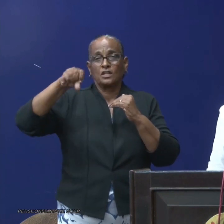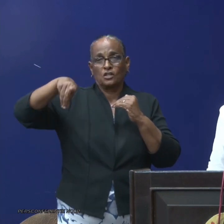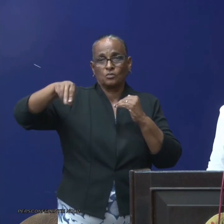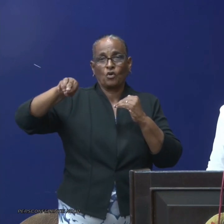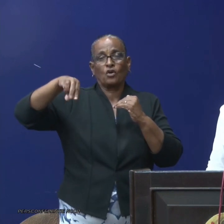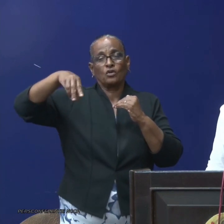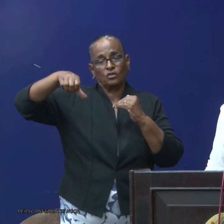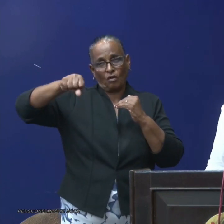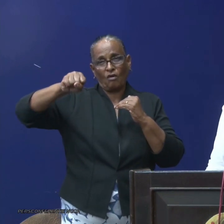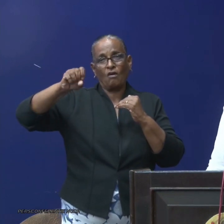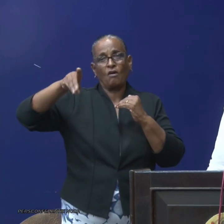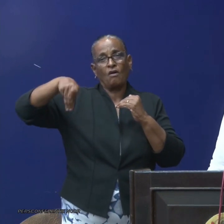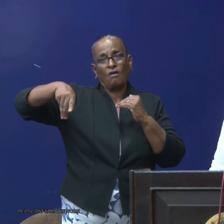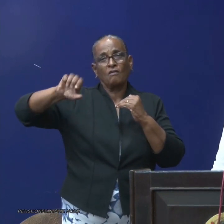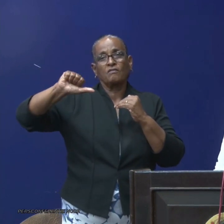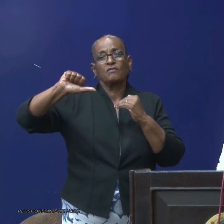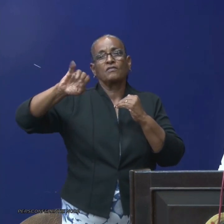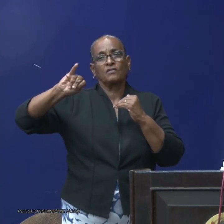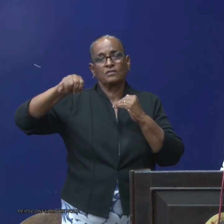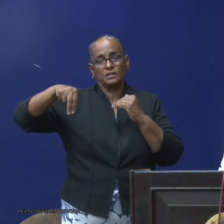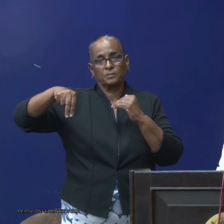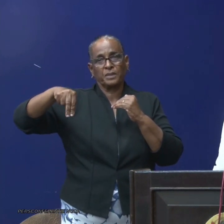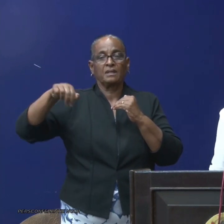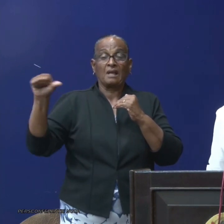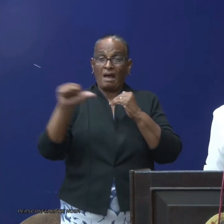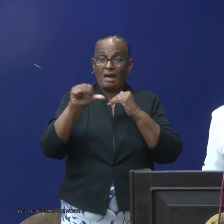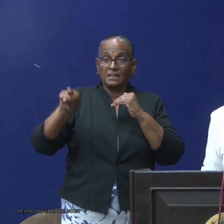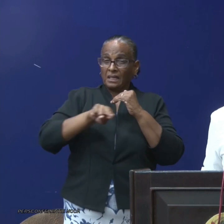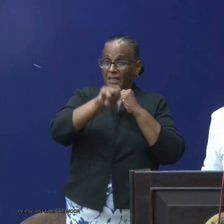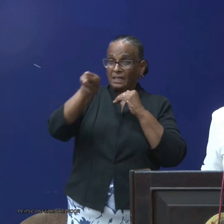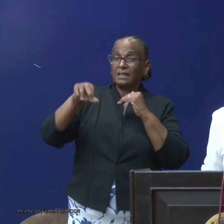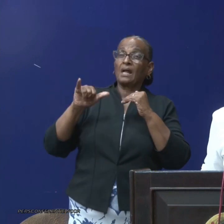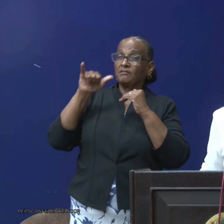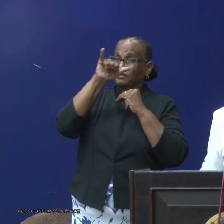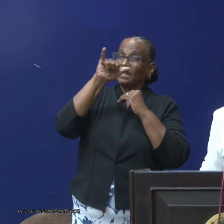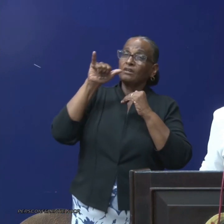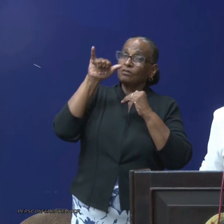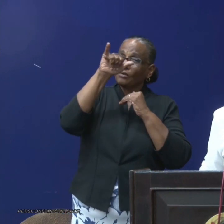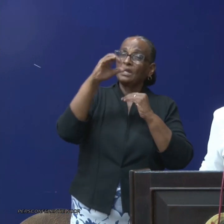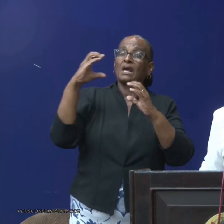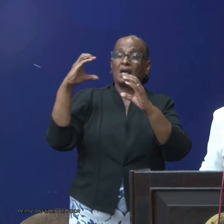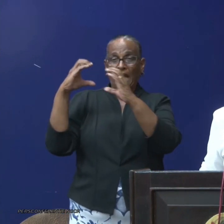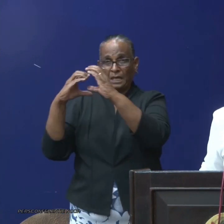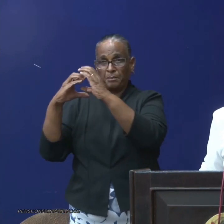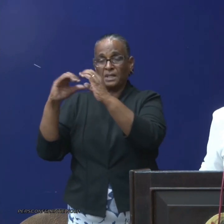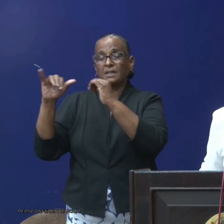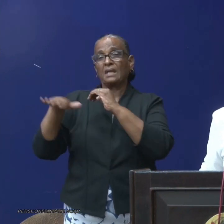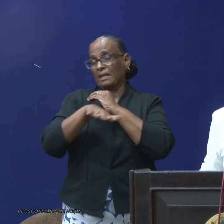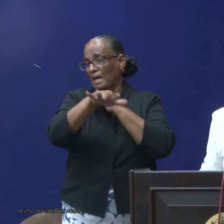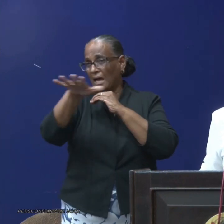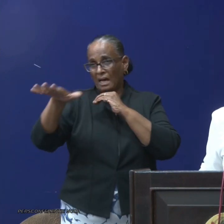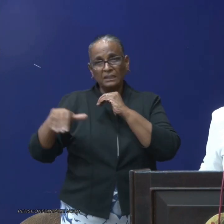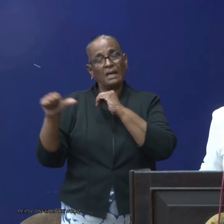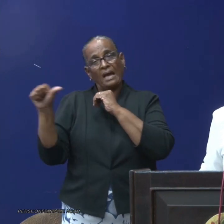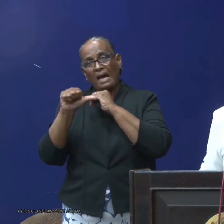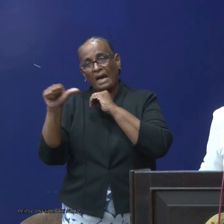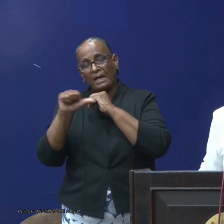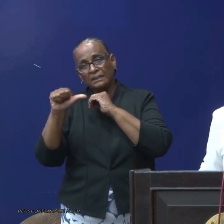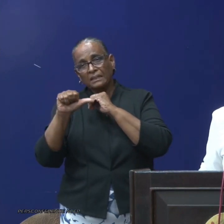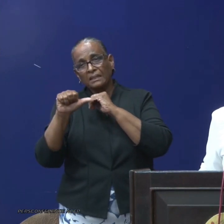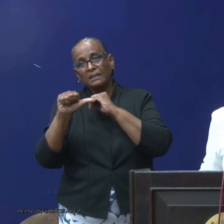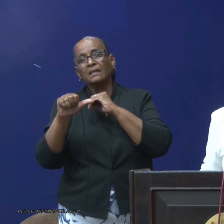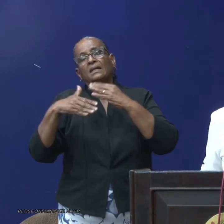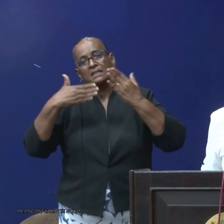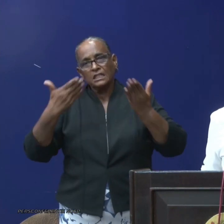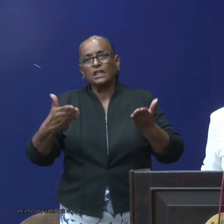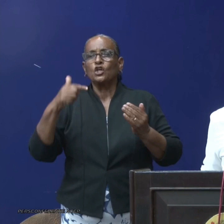hebben gevlogen. Voor wat betreft de overige regionale airlines, de Caribbean Airlines, Gol en Copa,